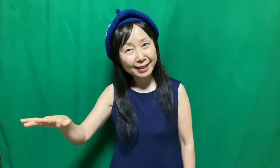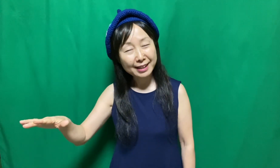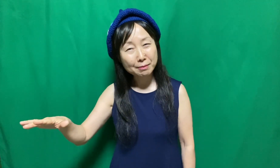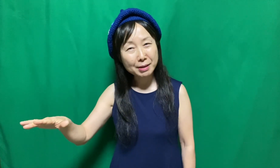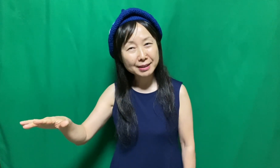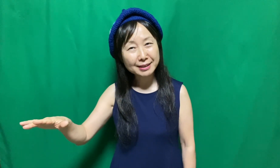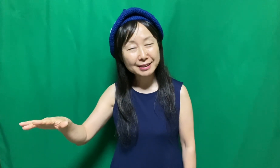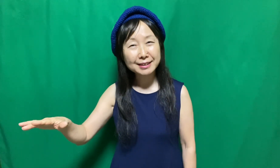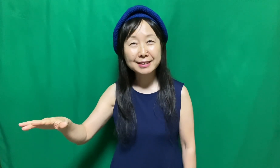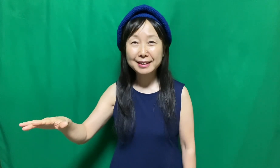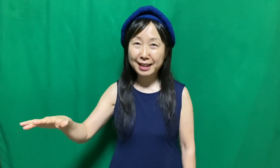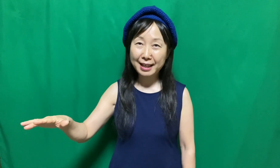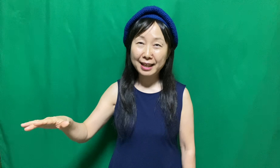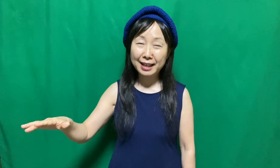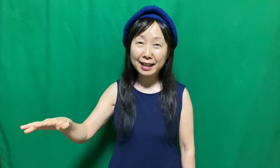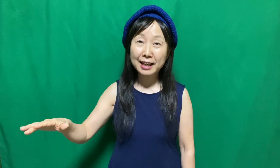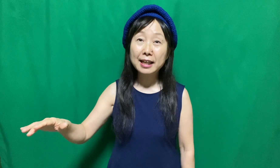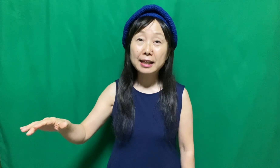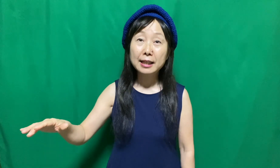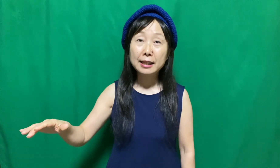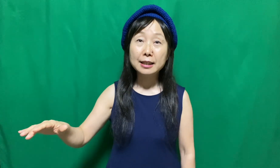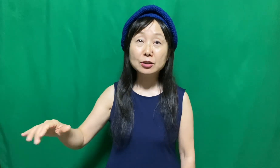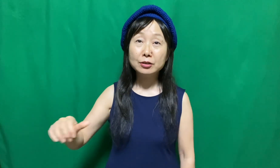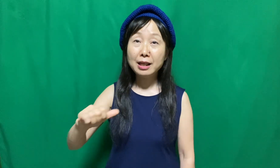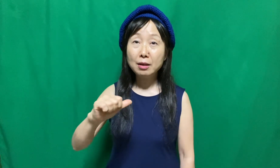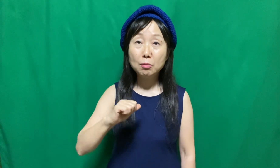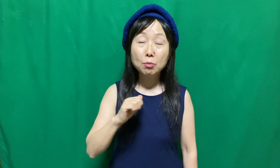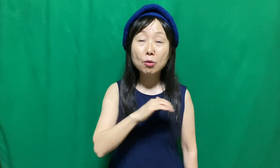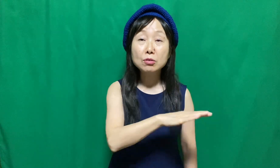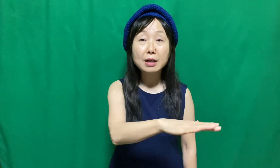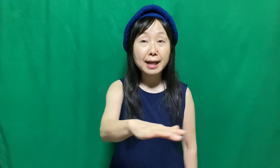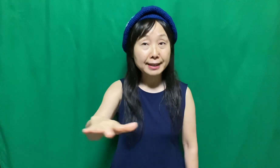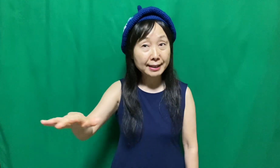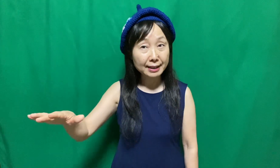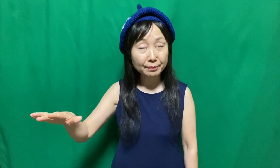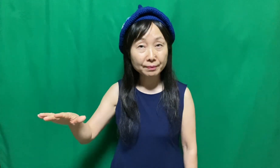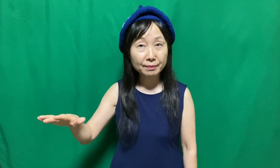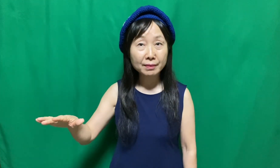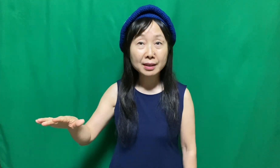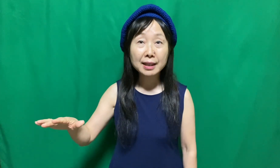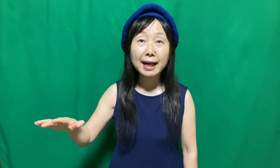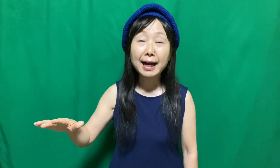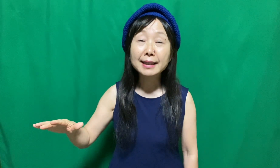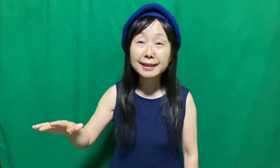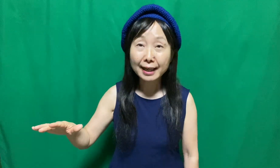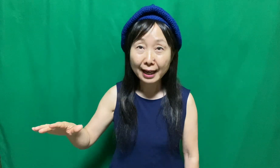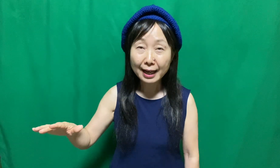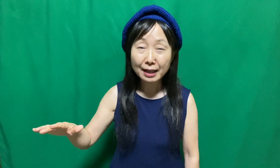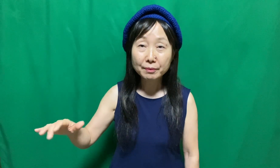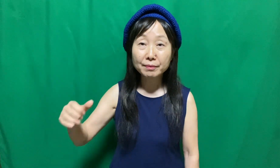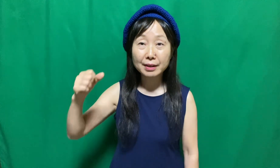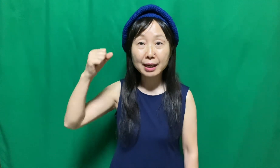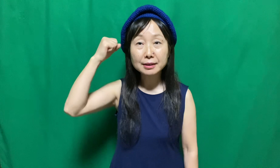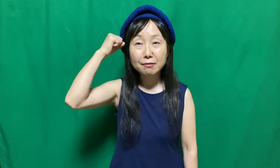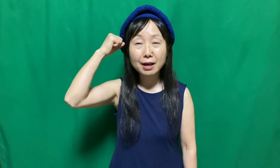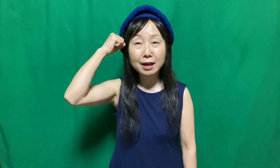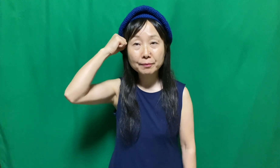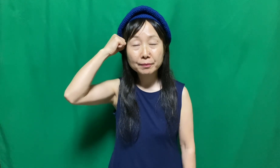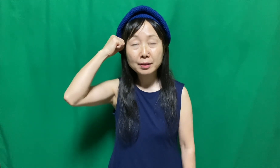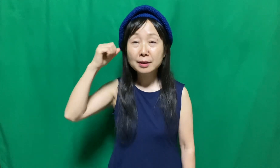りますね。ですので、僕らに朝が、朝はじ